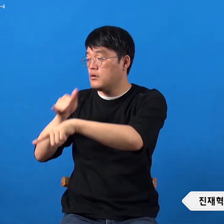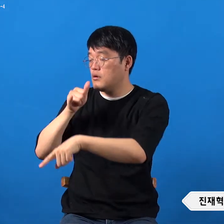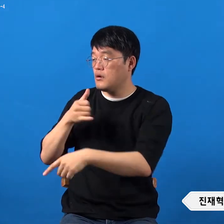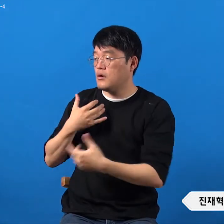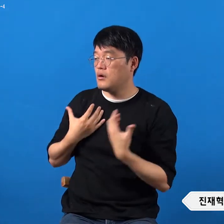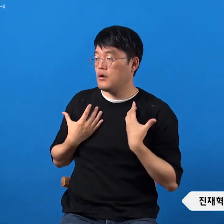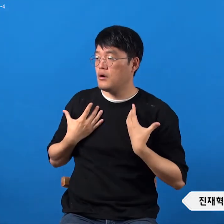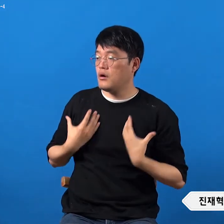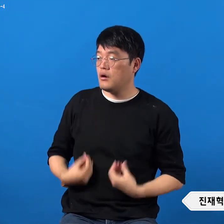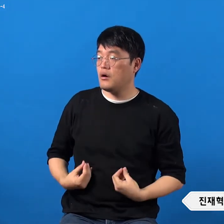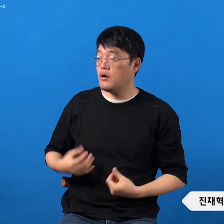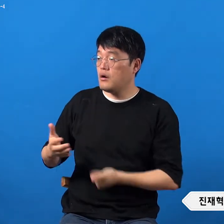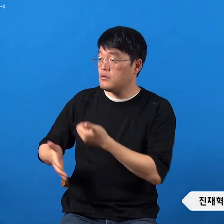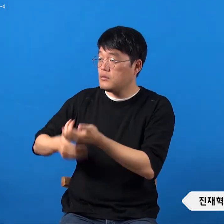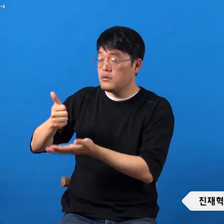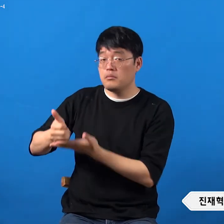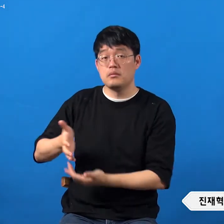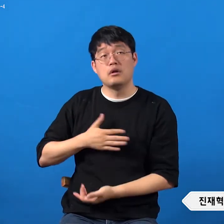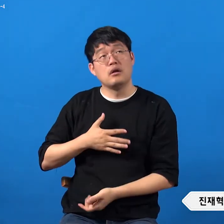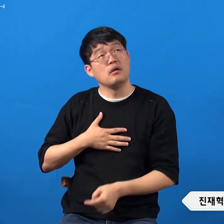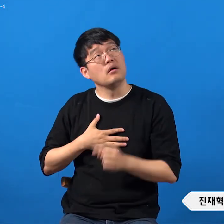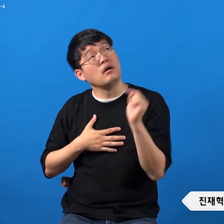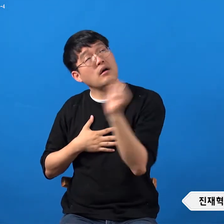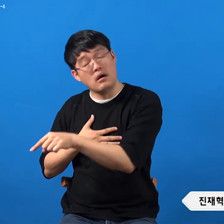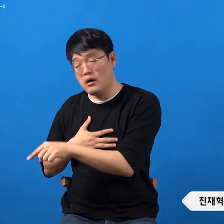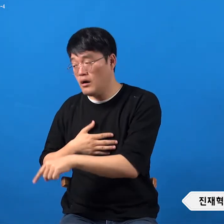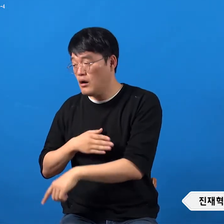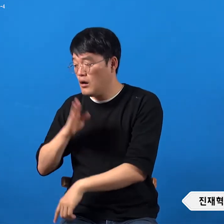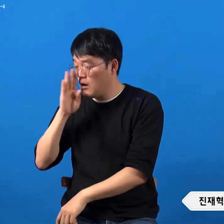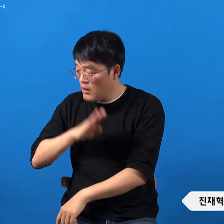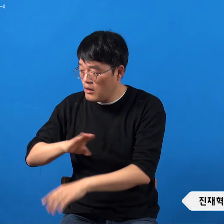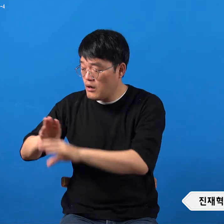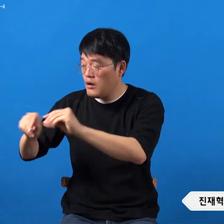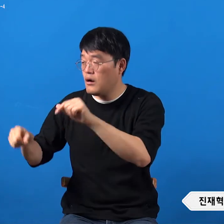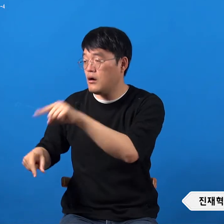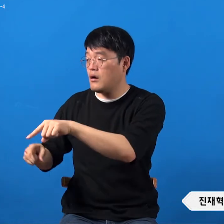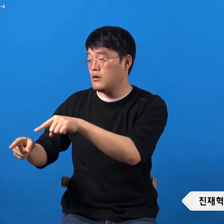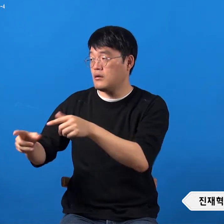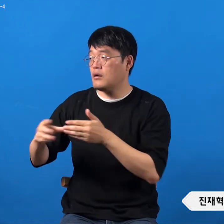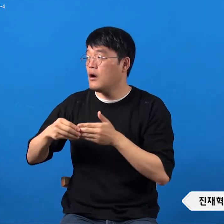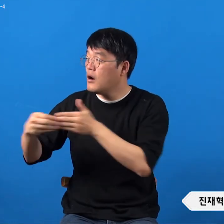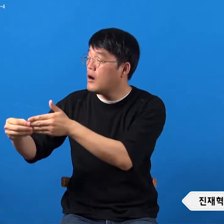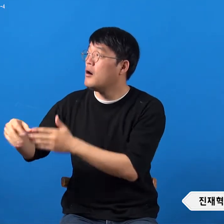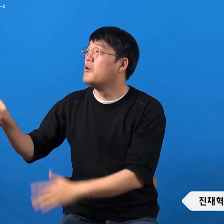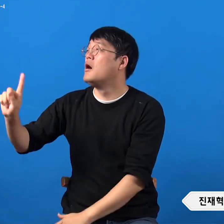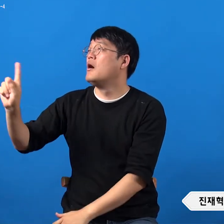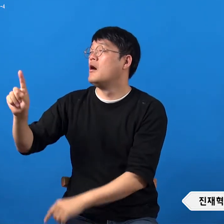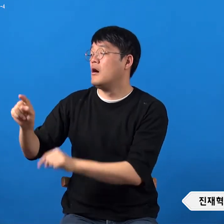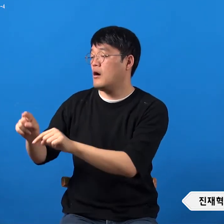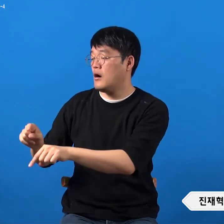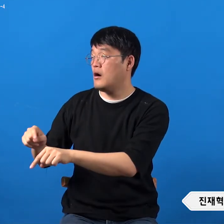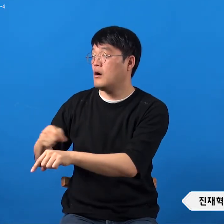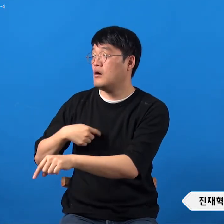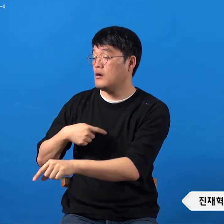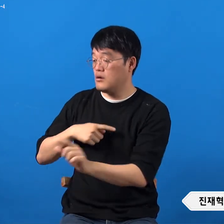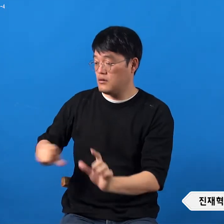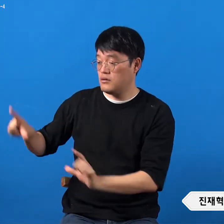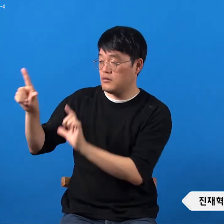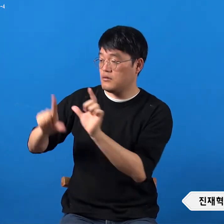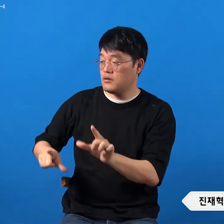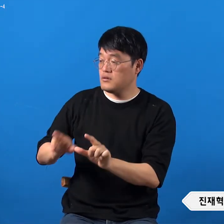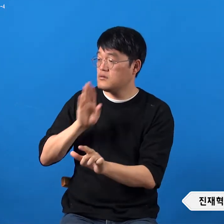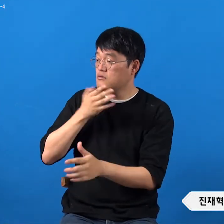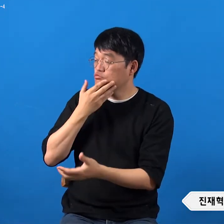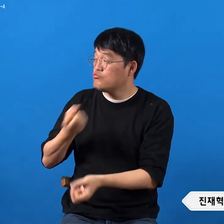기근이라니, 하나님 나를 이런 곳에, 이 기근이 있는 곳에 나를 보내셨습니까? 내 삶